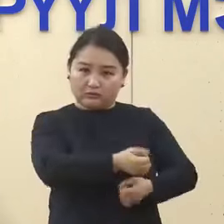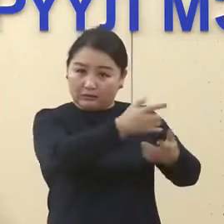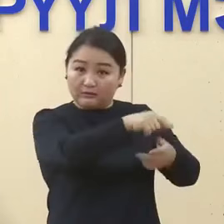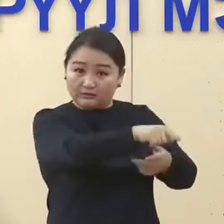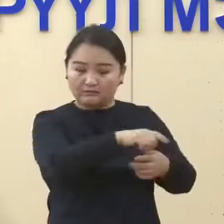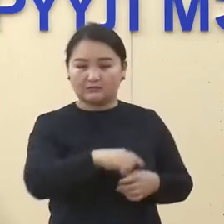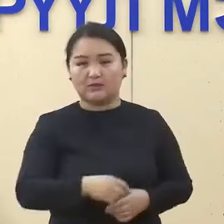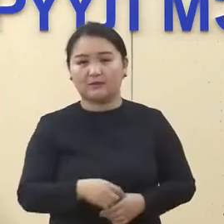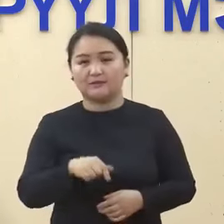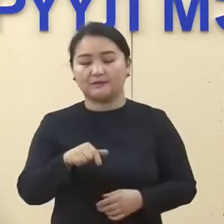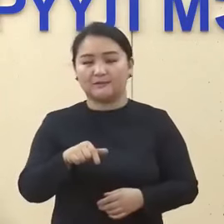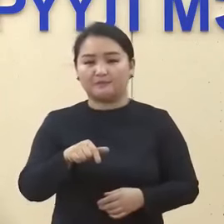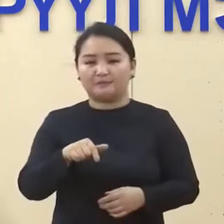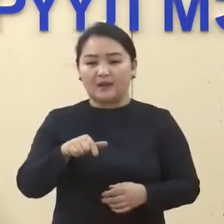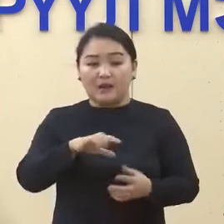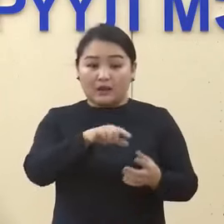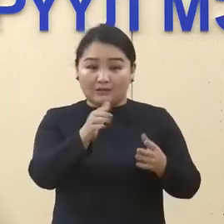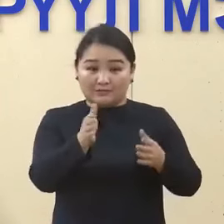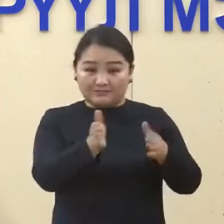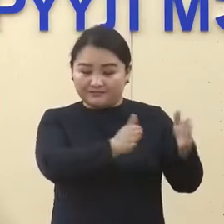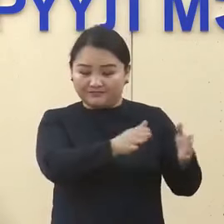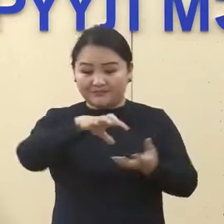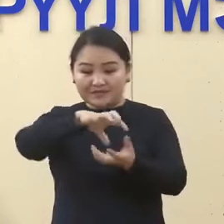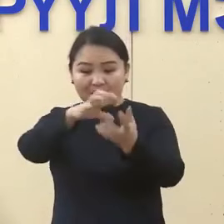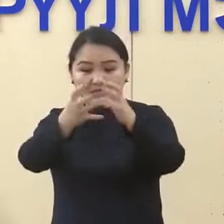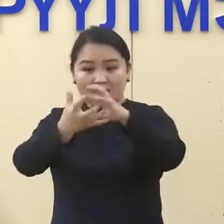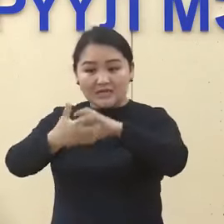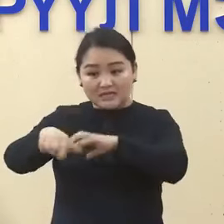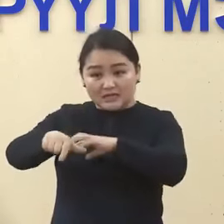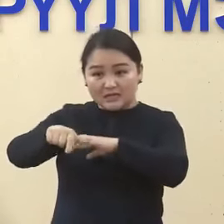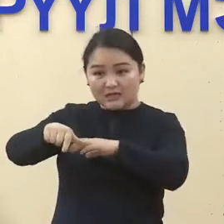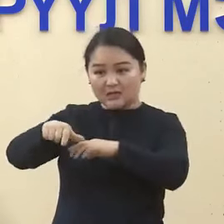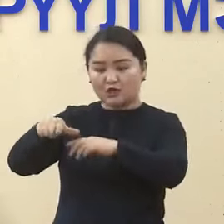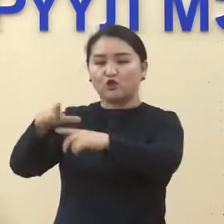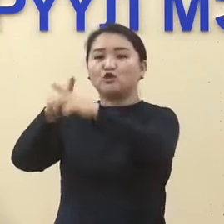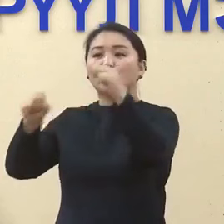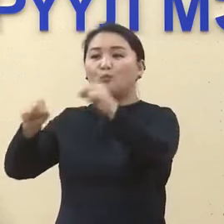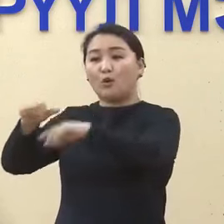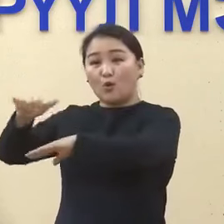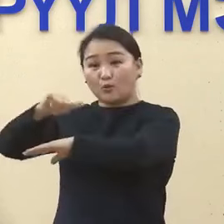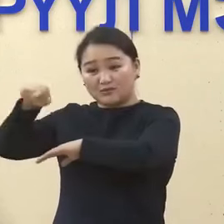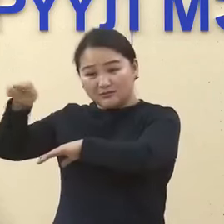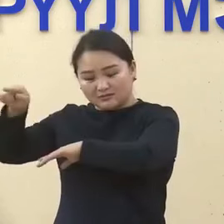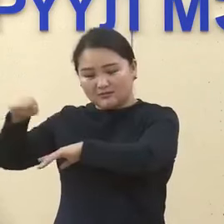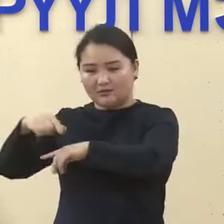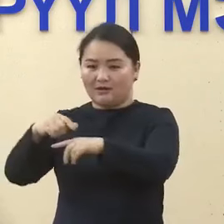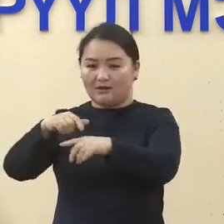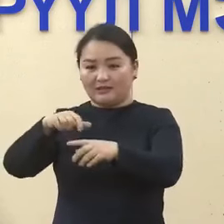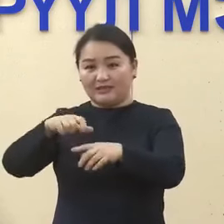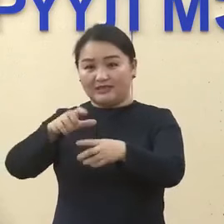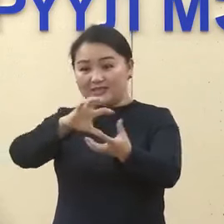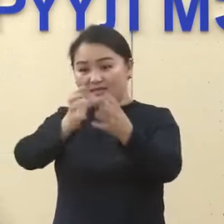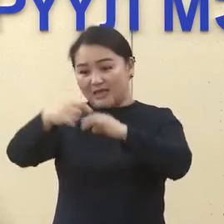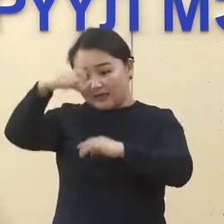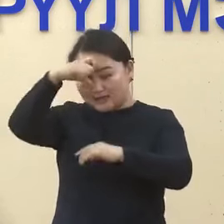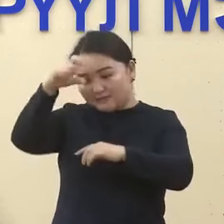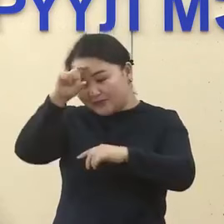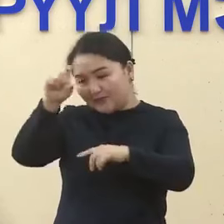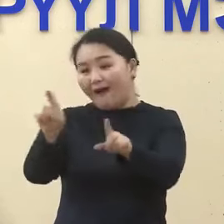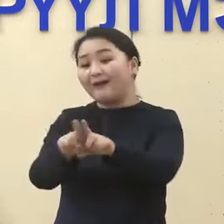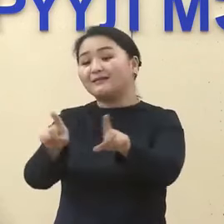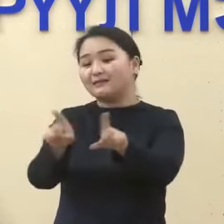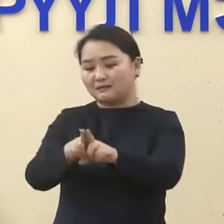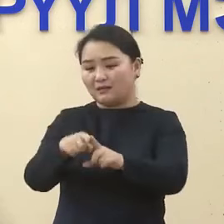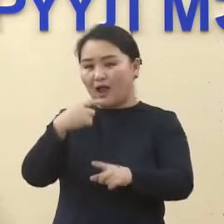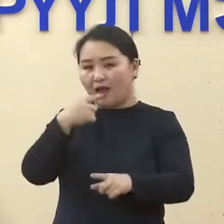А дэлхийн одоо бас зарим Японы хүмүүсийн бичээд байгаа шиг тэр одоо амны мэдрэхгүй алдагдах, юм үнэрлэх чадваргүй